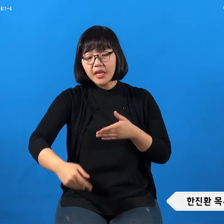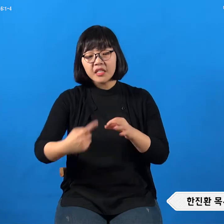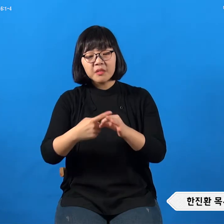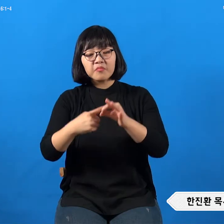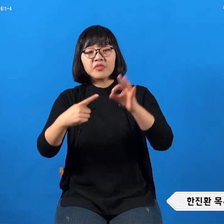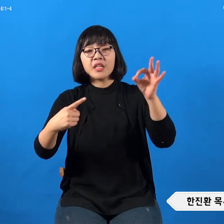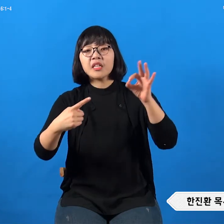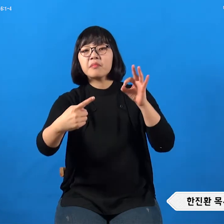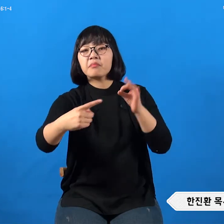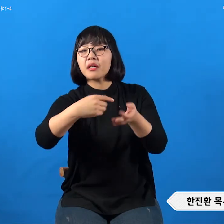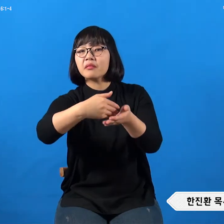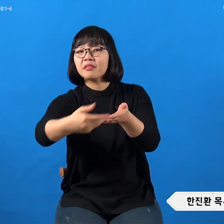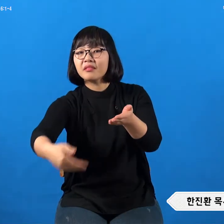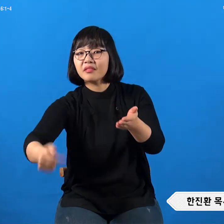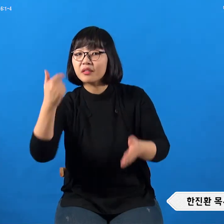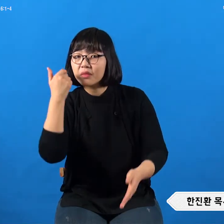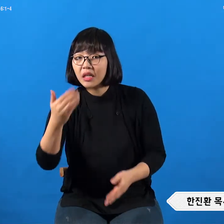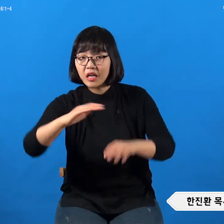바치셨습니까?